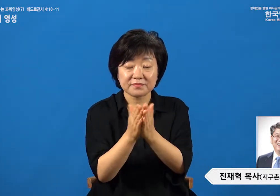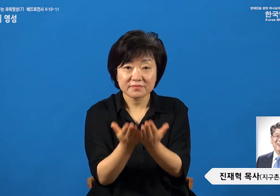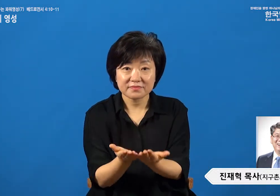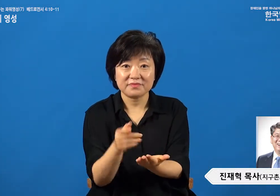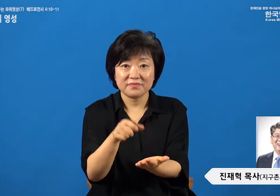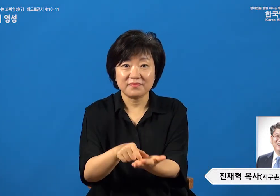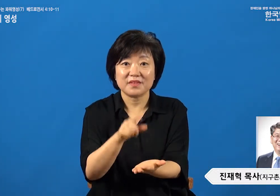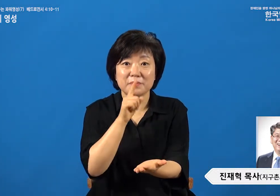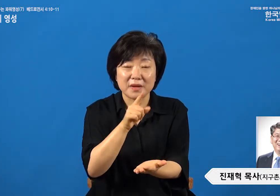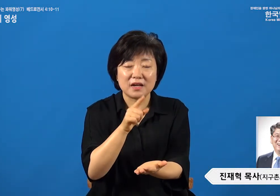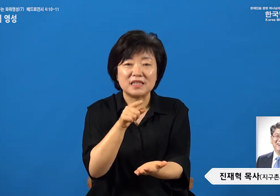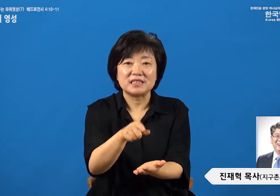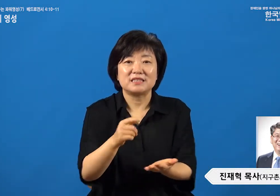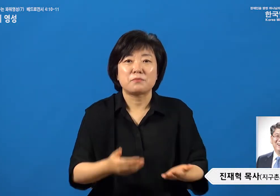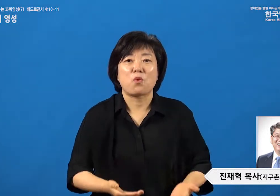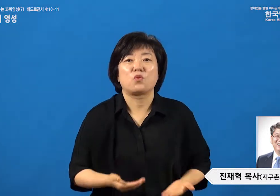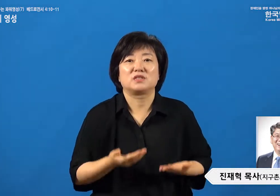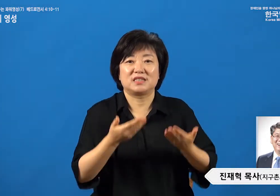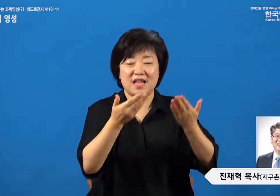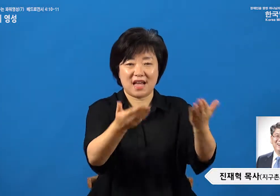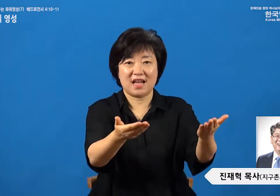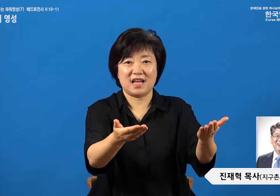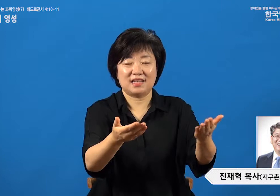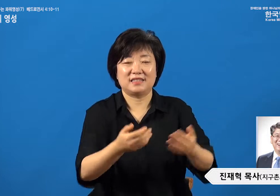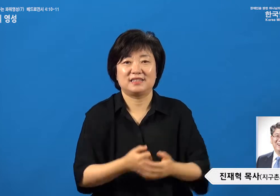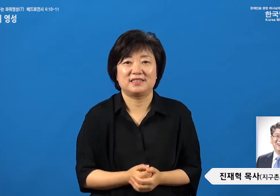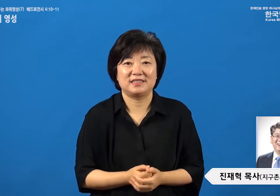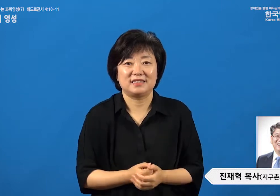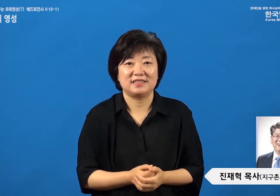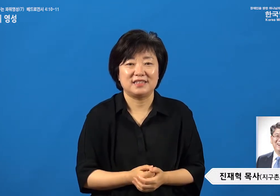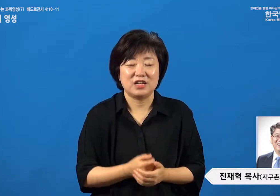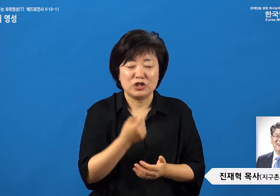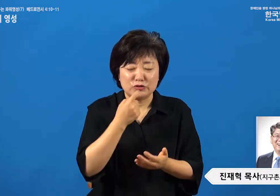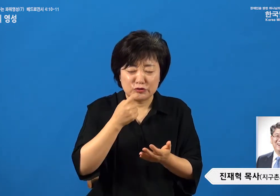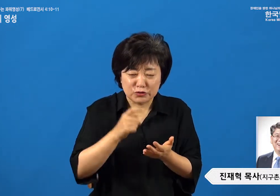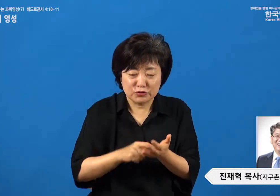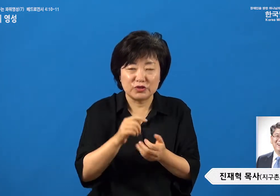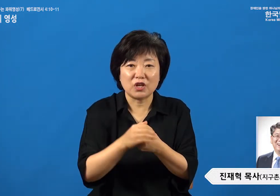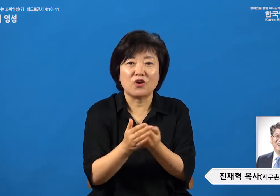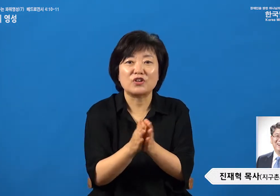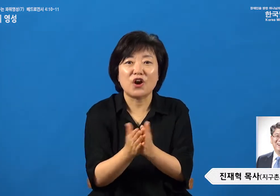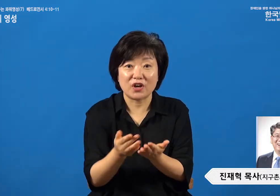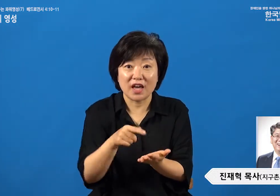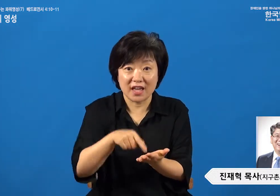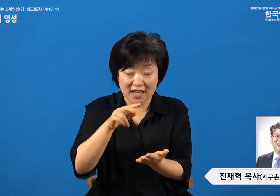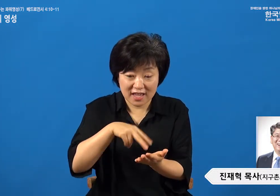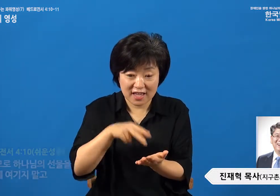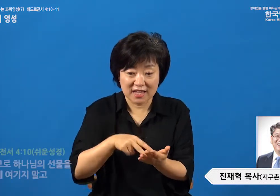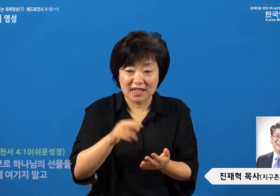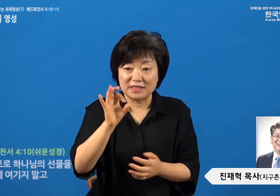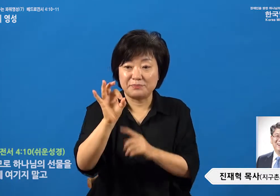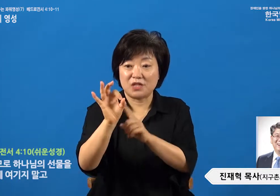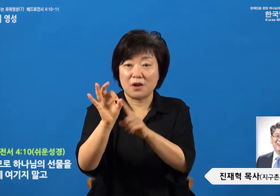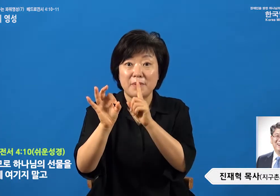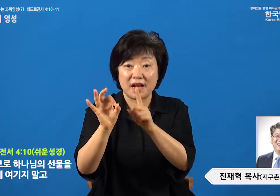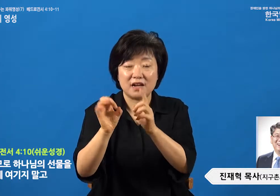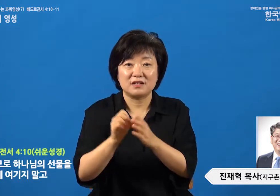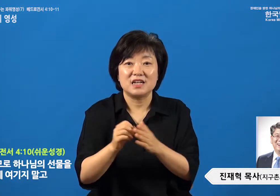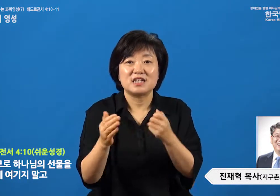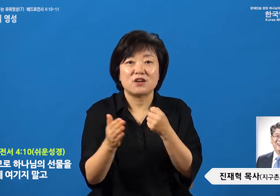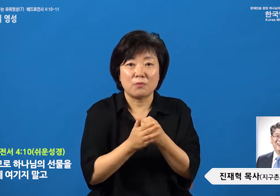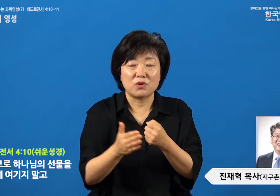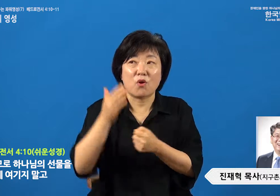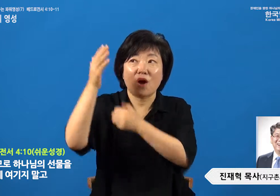우리에게 말씀합니다. 바로 그 봉사. 그래서 오늘 쉬운 성경은 10절의 말씀을 이렇게